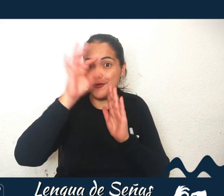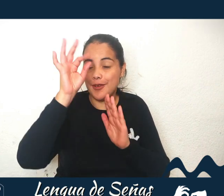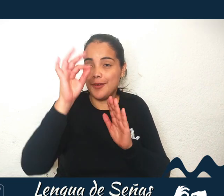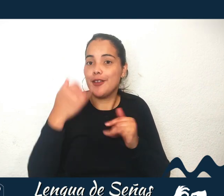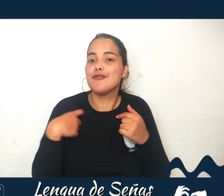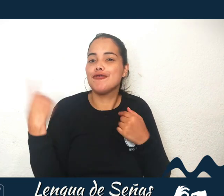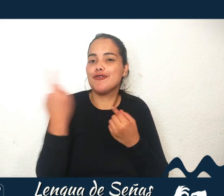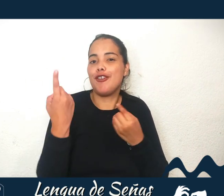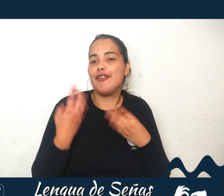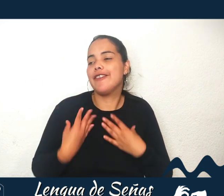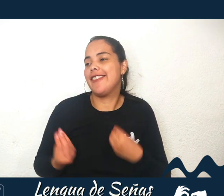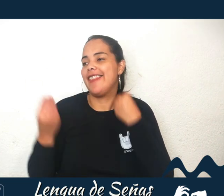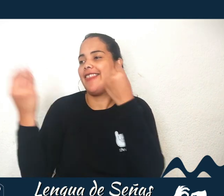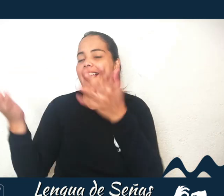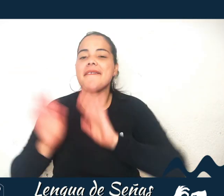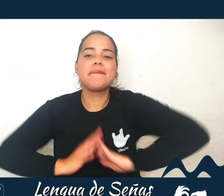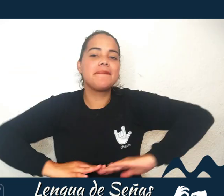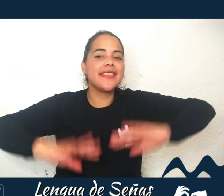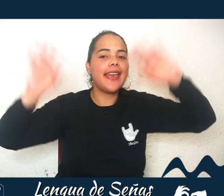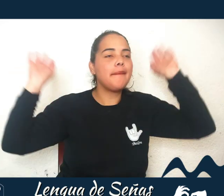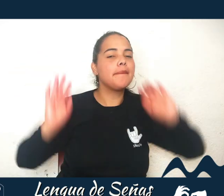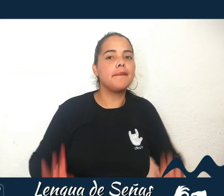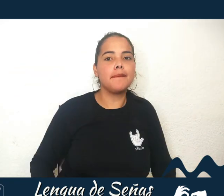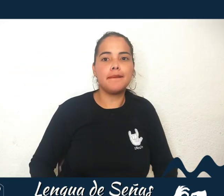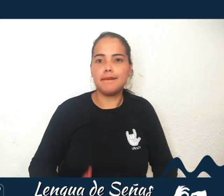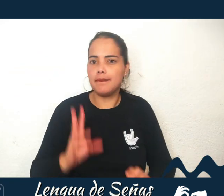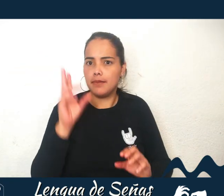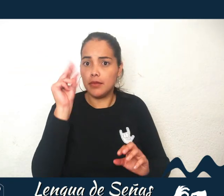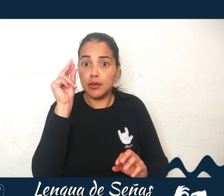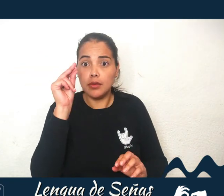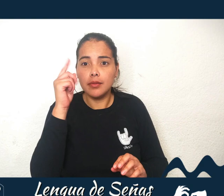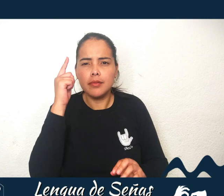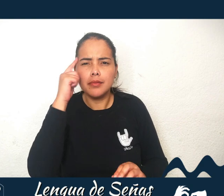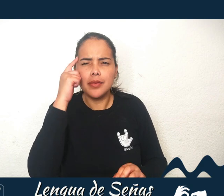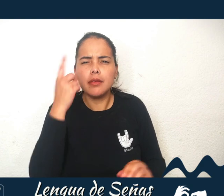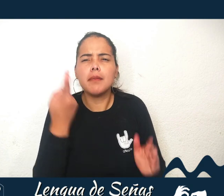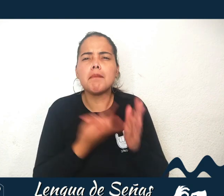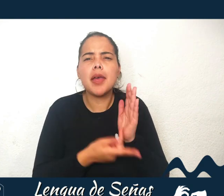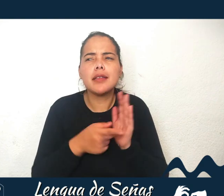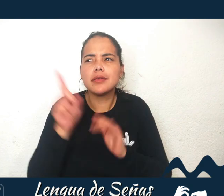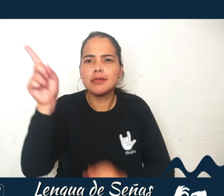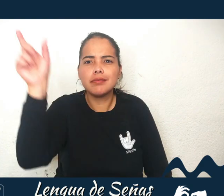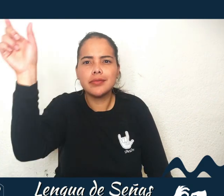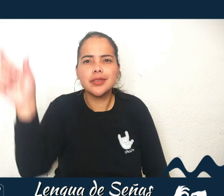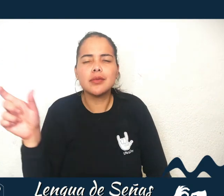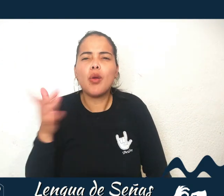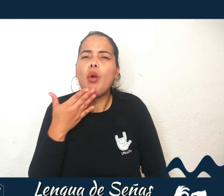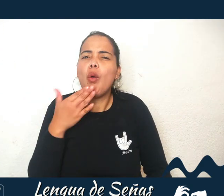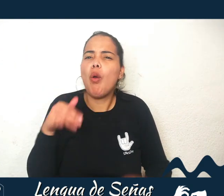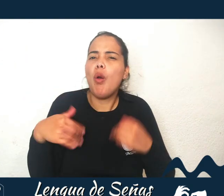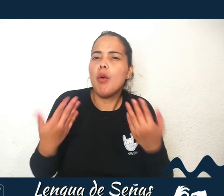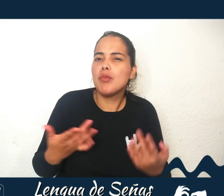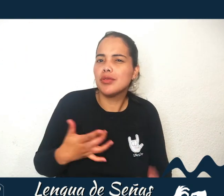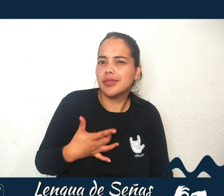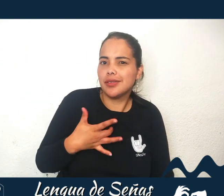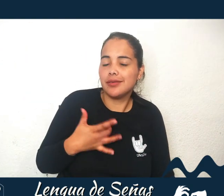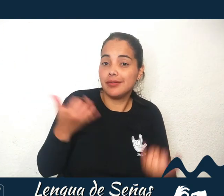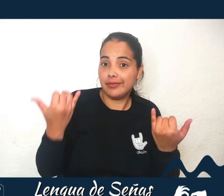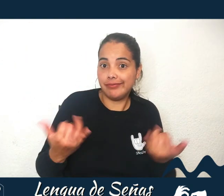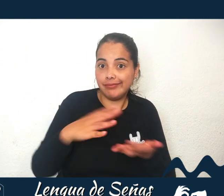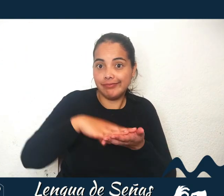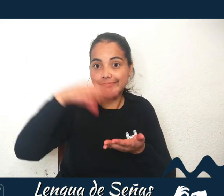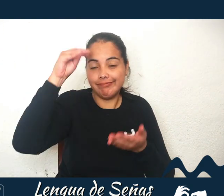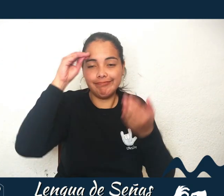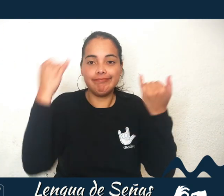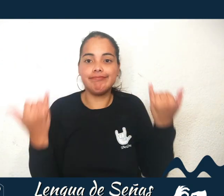una necesidad, hay mucho más que eso. Vamos a ver lo que Pablo nos quiso decir en estos últimos versículos de este